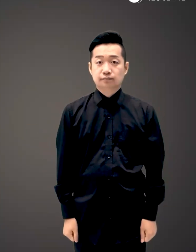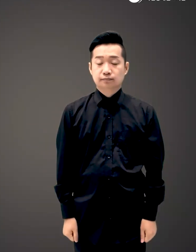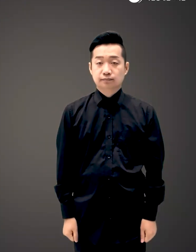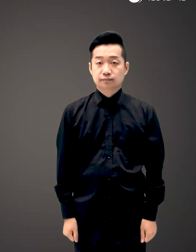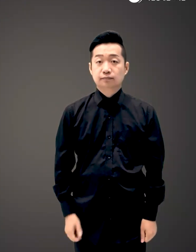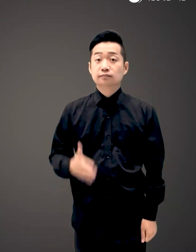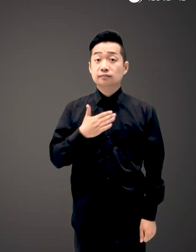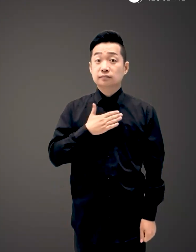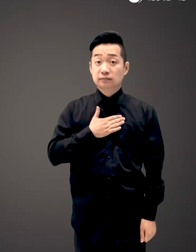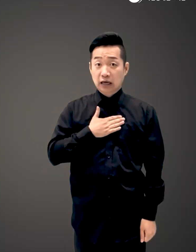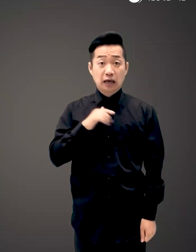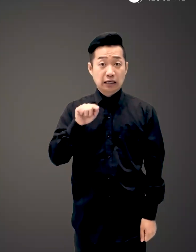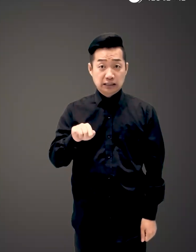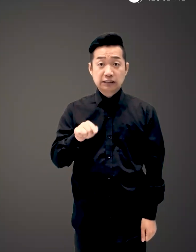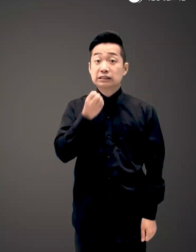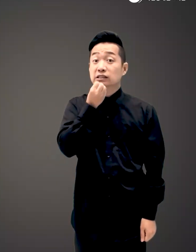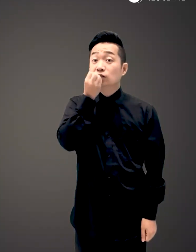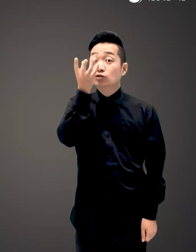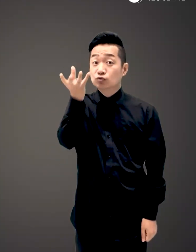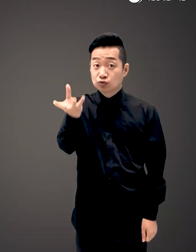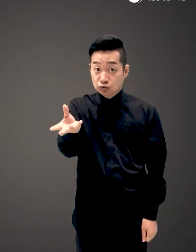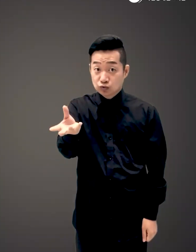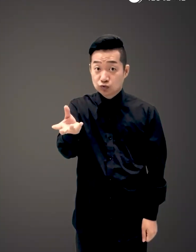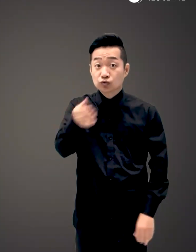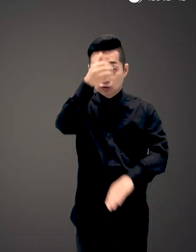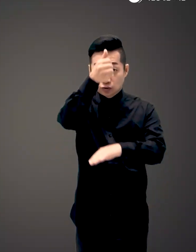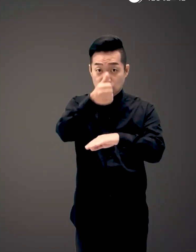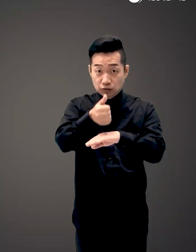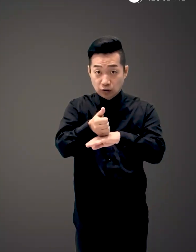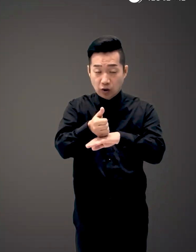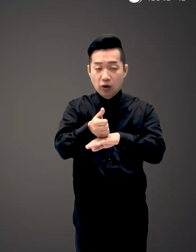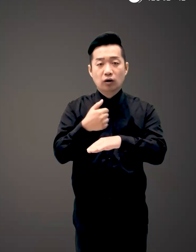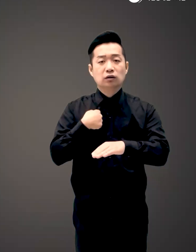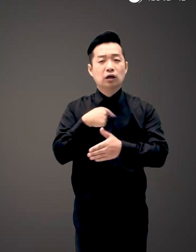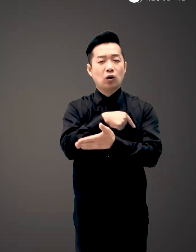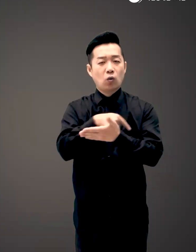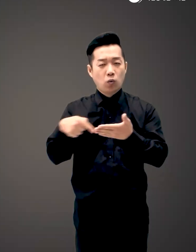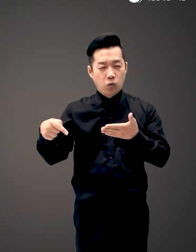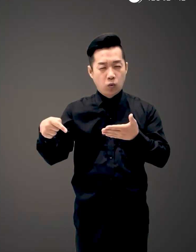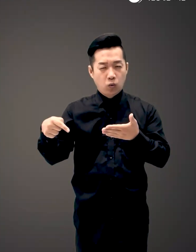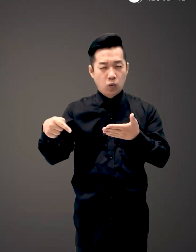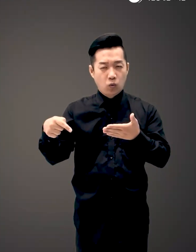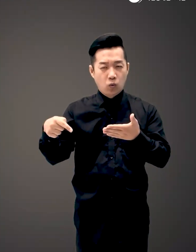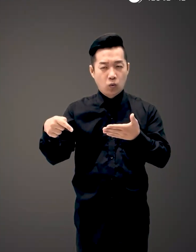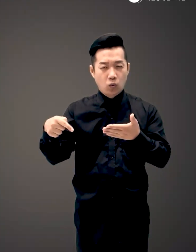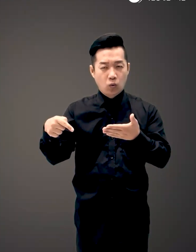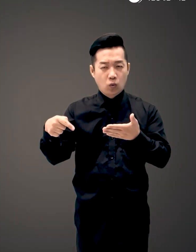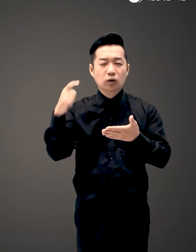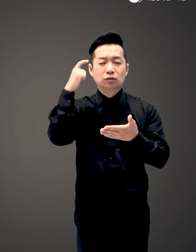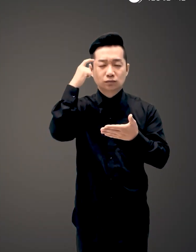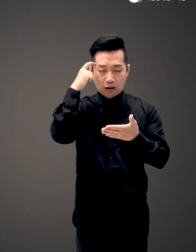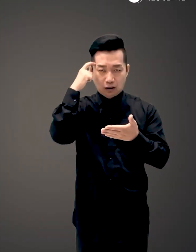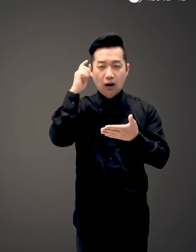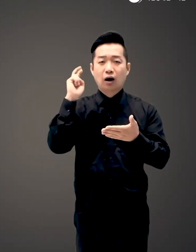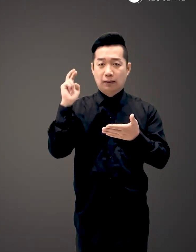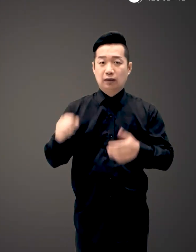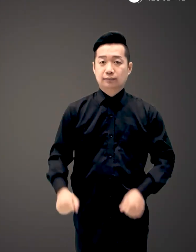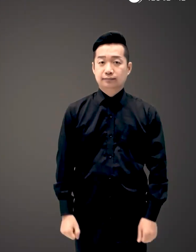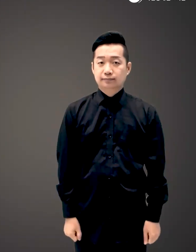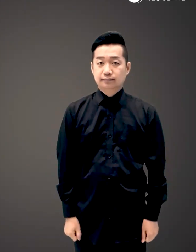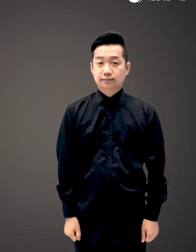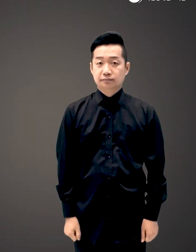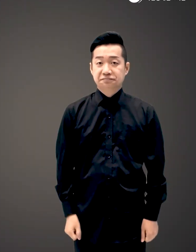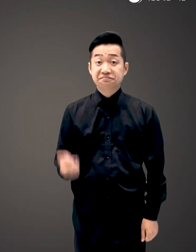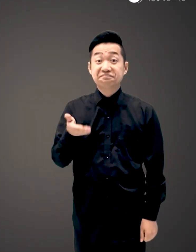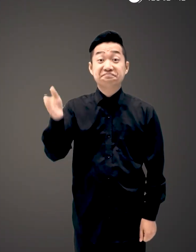자기가 이런 진술을 하면은 결정적으로 불리하다는 생각을 했겠죠, 물론.